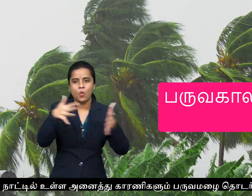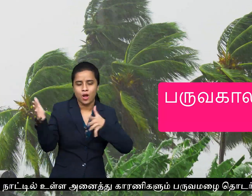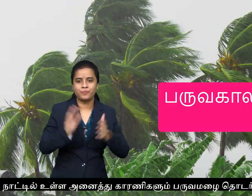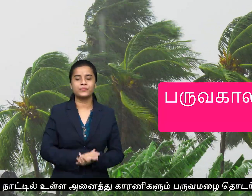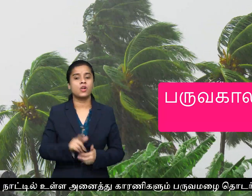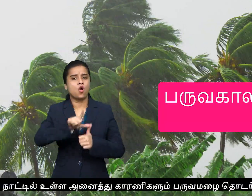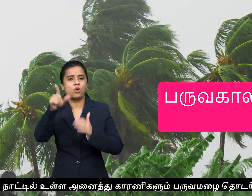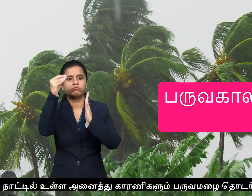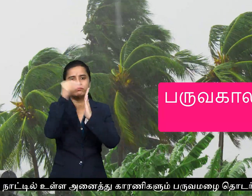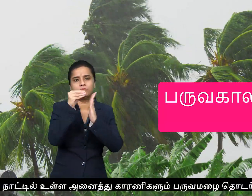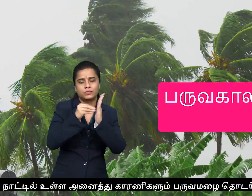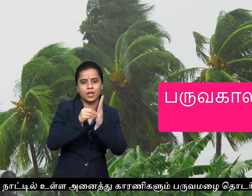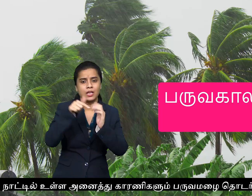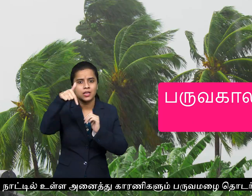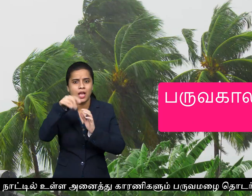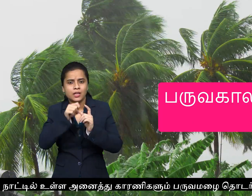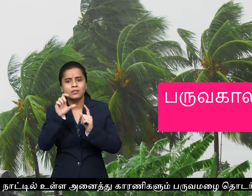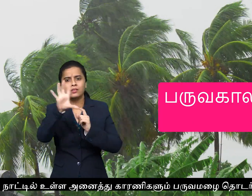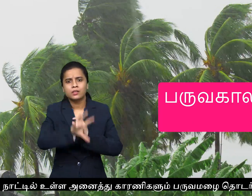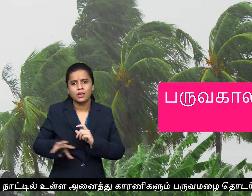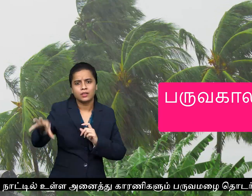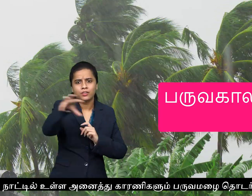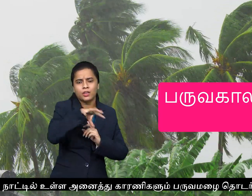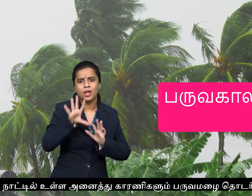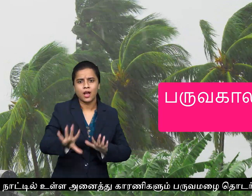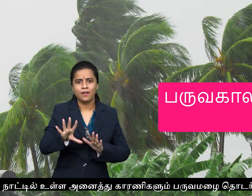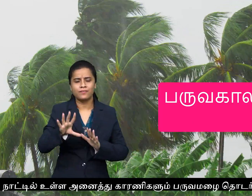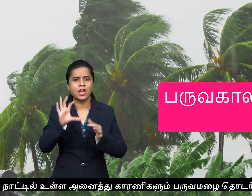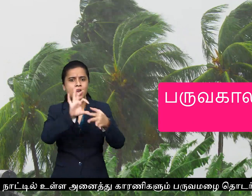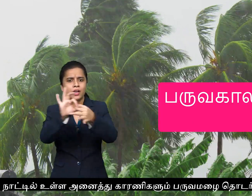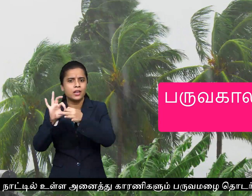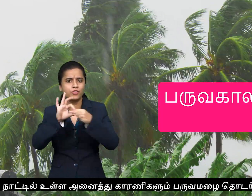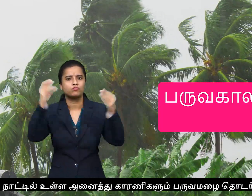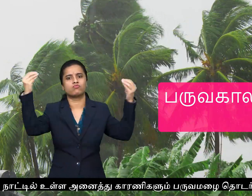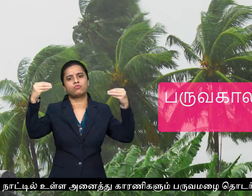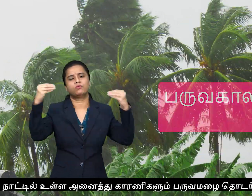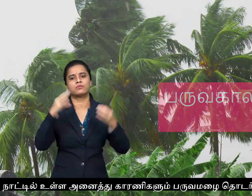நாட்டில் உள்ள அனைத்து காரணிகளும் பருவமழை தொடர்பானவை.